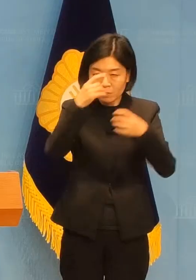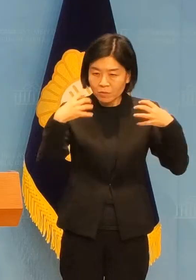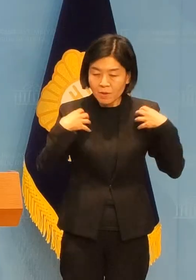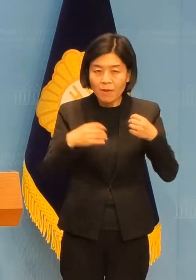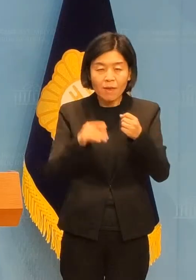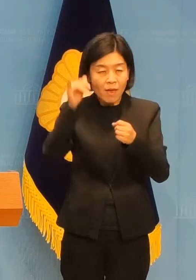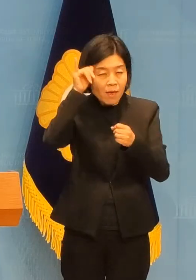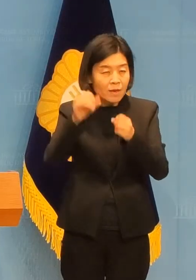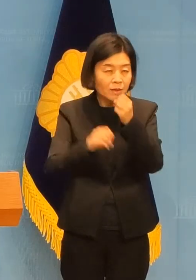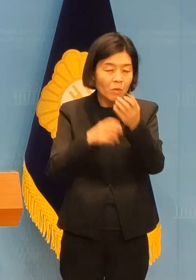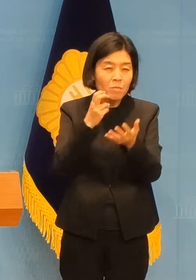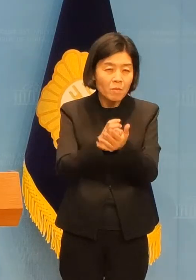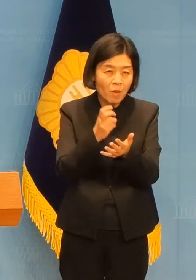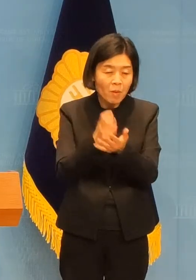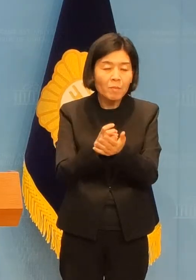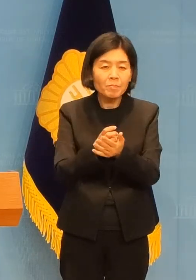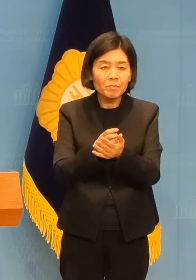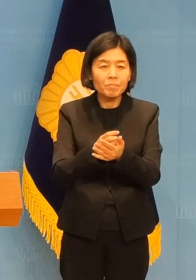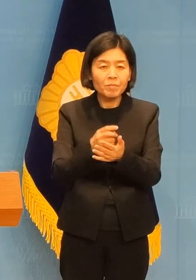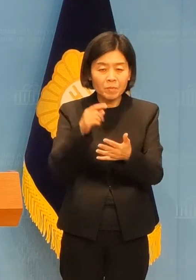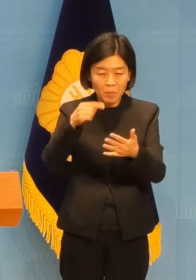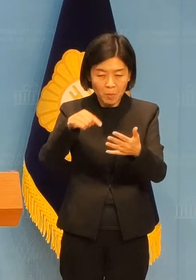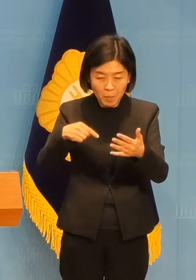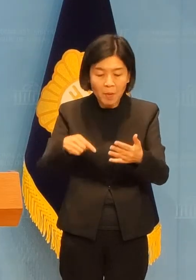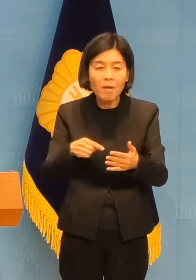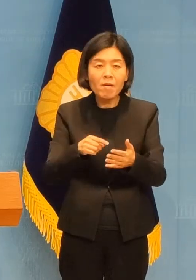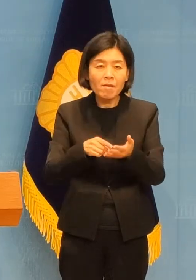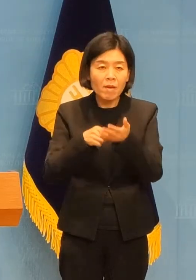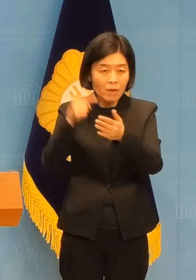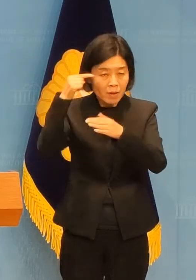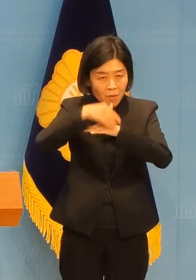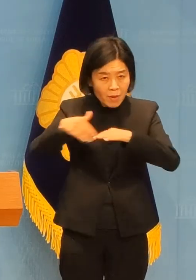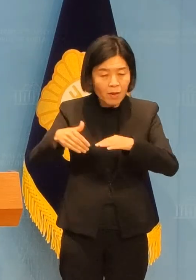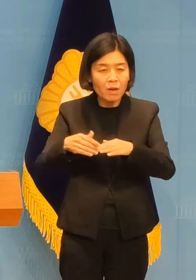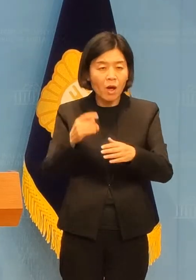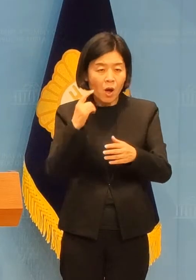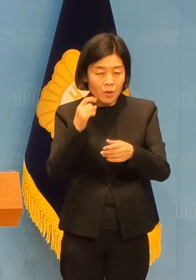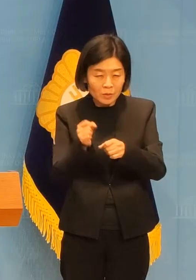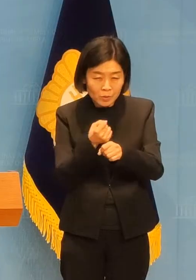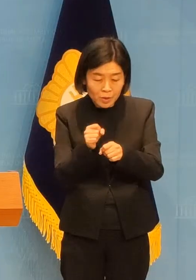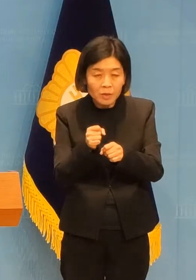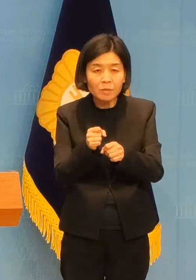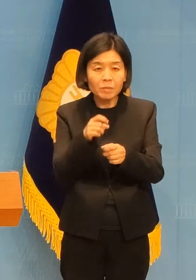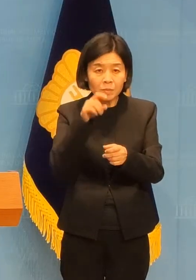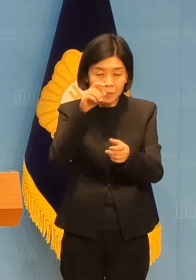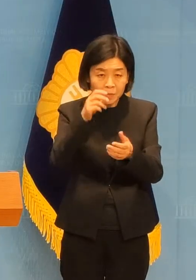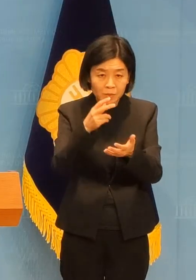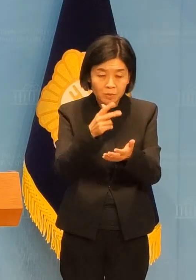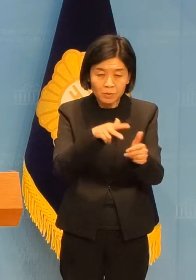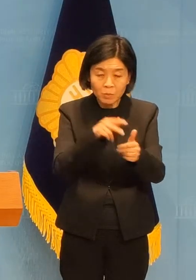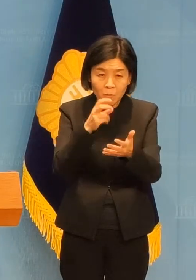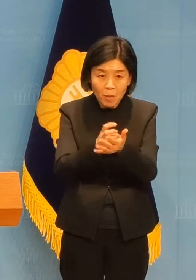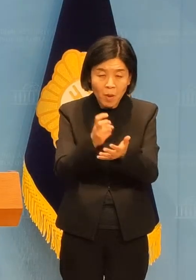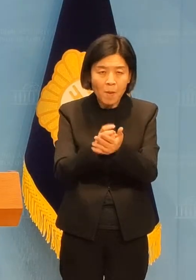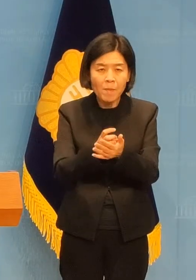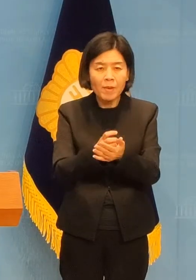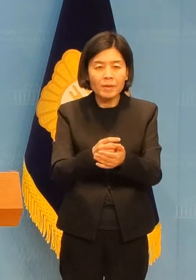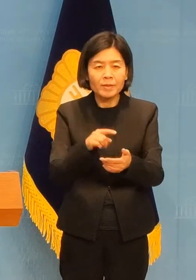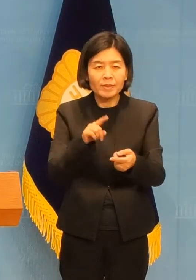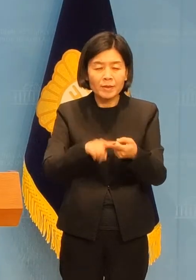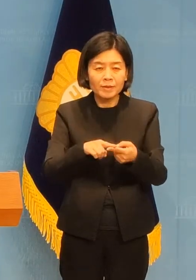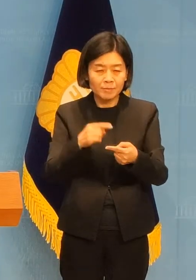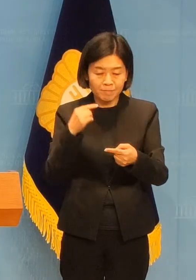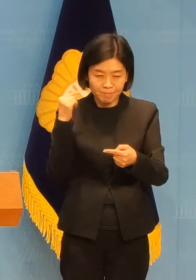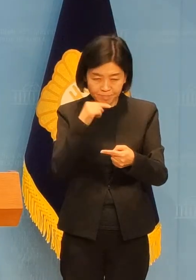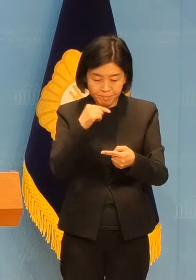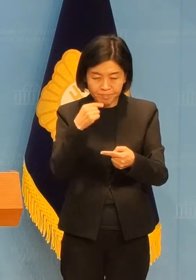기본법 시행령을 입법 예고하였으며 허위 조작 정보에 대해 사회적 안정장치를 강화하는 과정으로 연구해